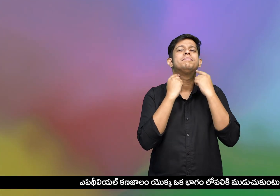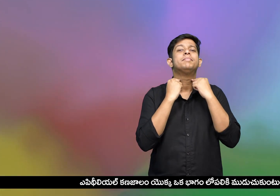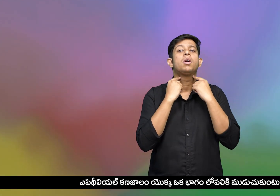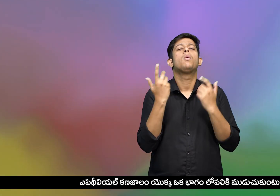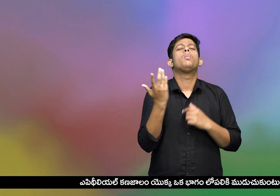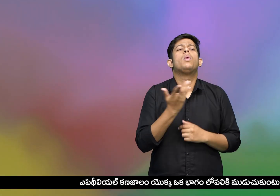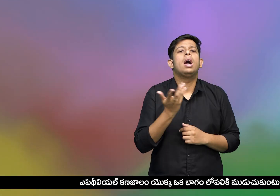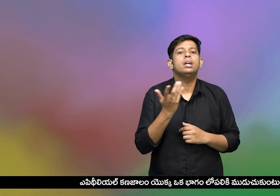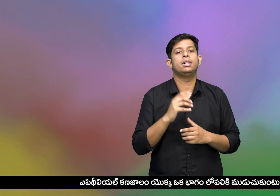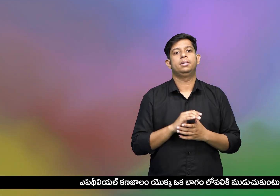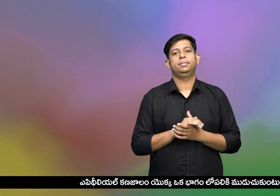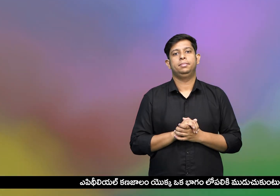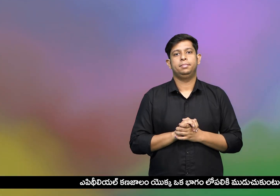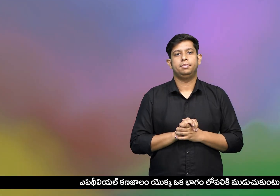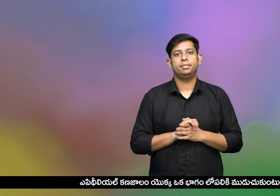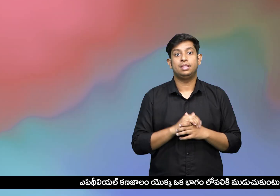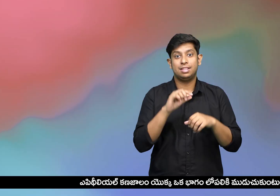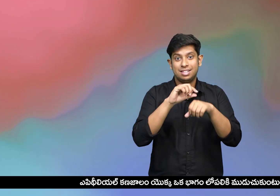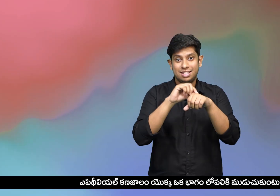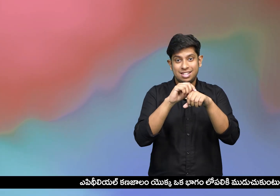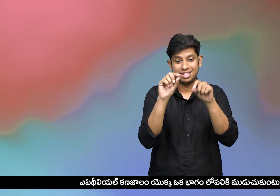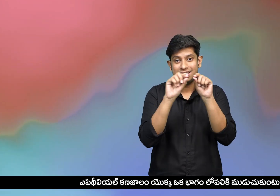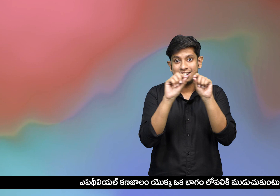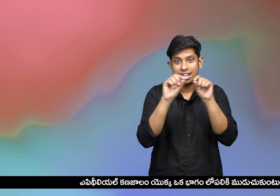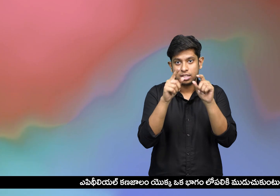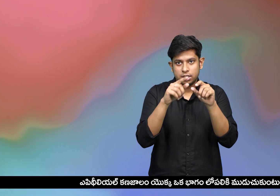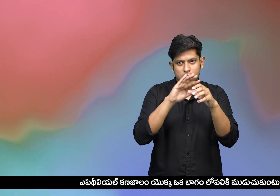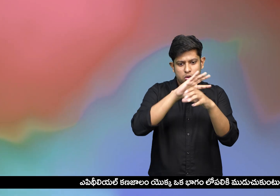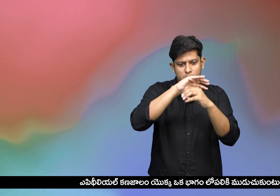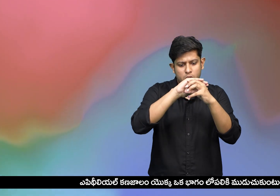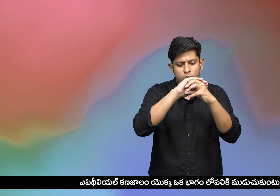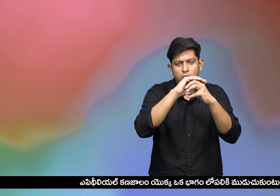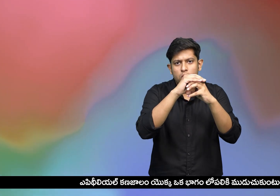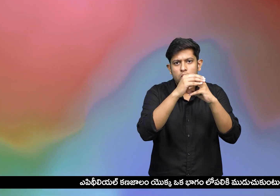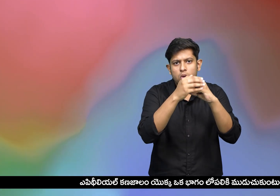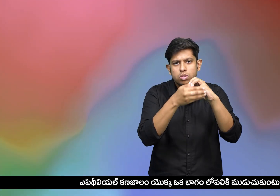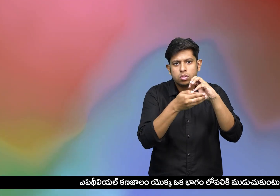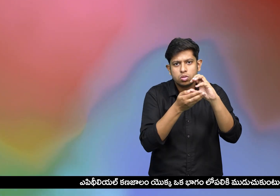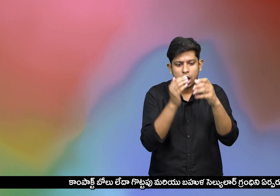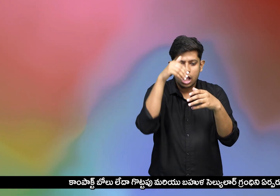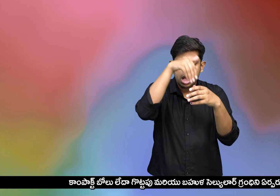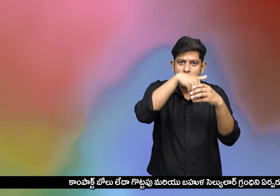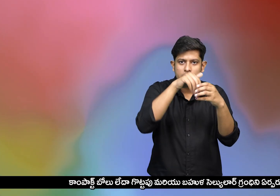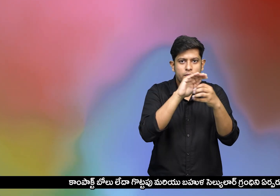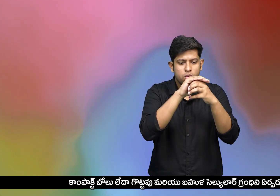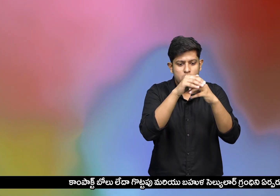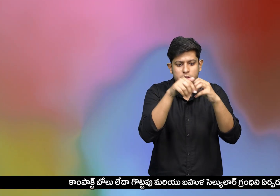జవాబు: ఎపిథీలియల్ కణజాలం యొక్క ఒక భాగం లోపలికి ముడుచుకుంటుంది. కాంపాక్టు బోలు